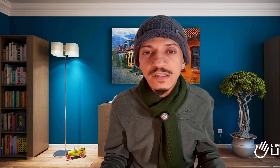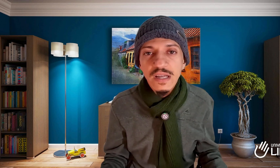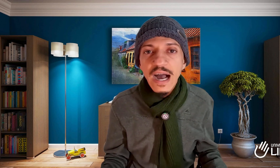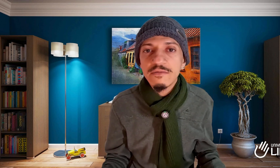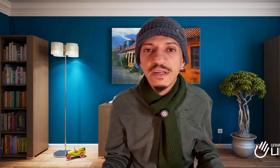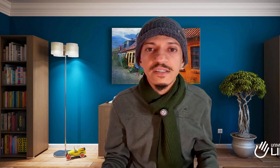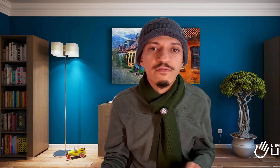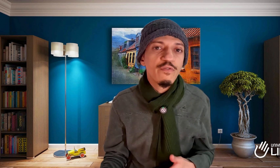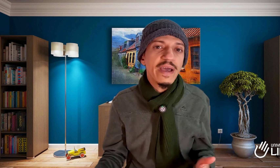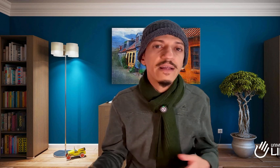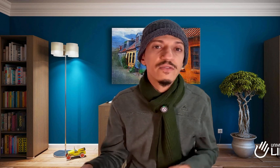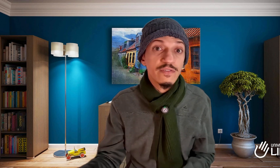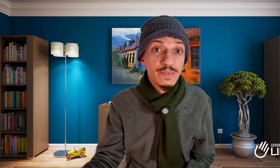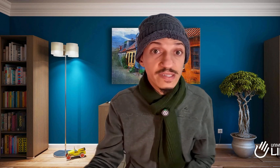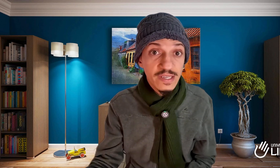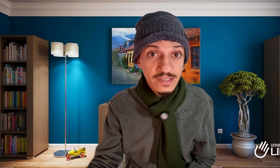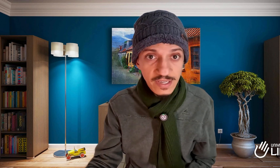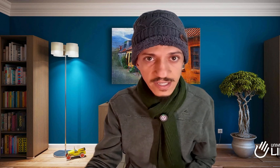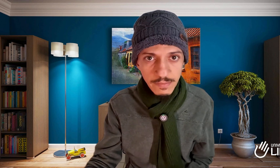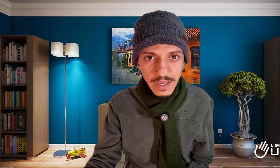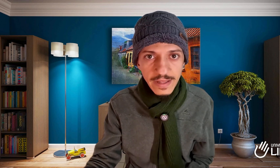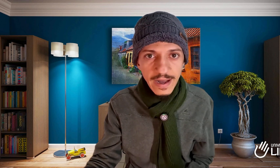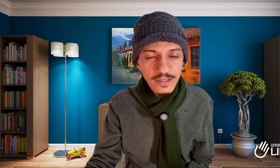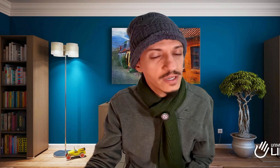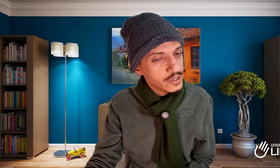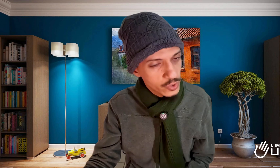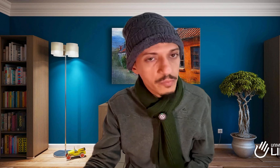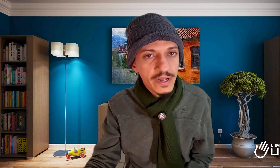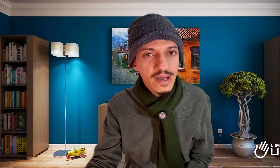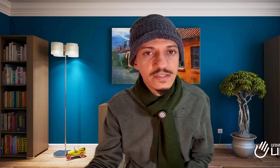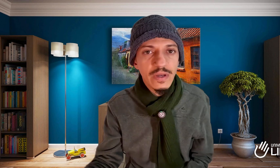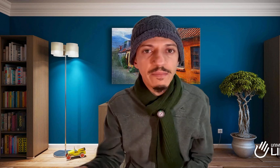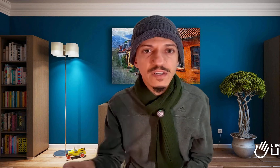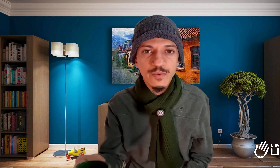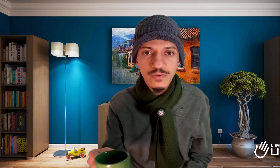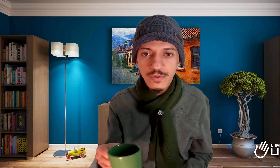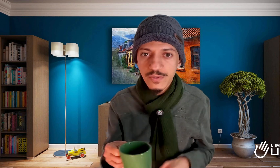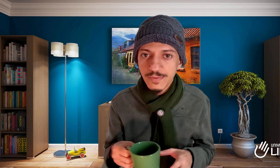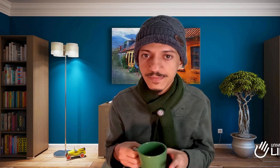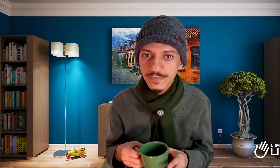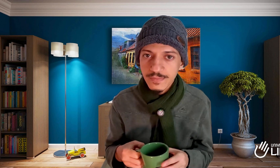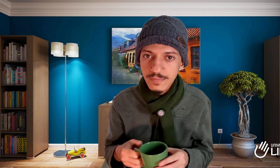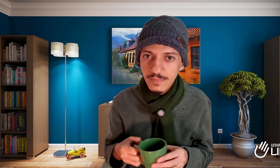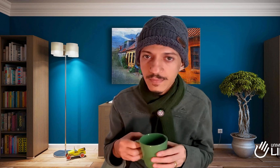aprendizado, desenvolvimento e novas pesquisas de acessibilidade de comunicação em Libras para os surdos.